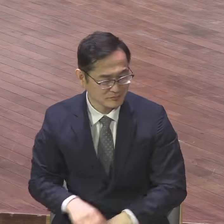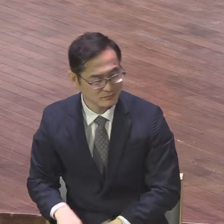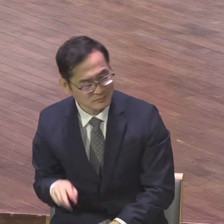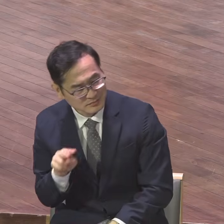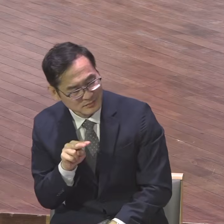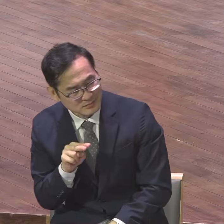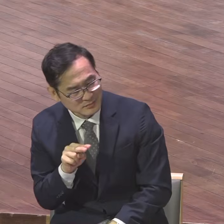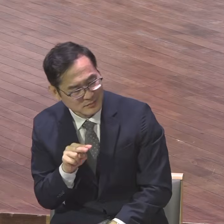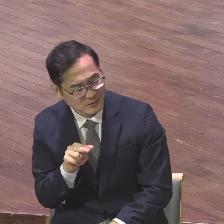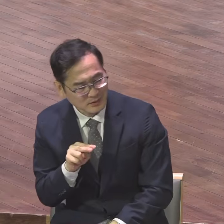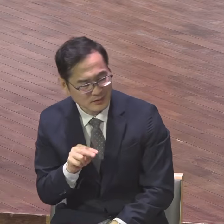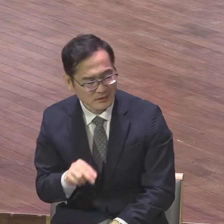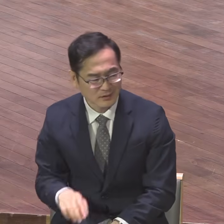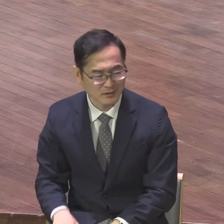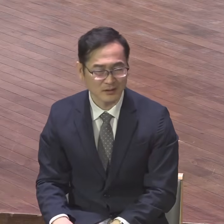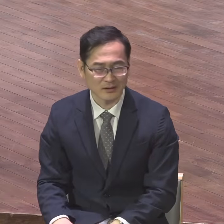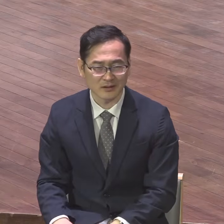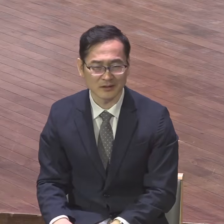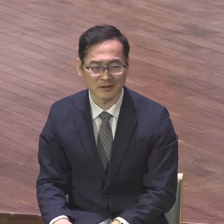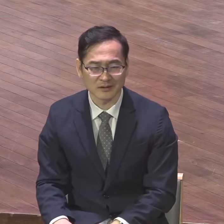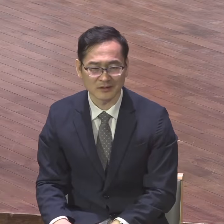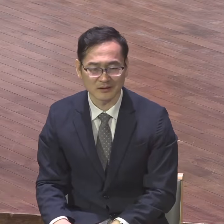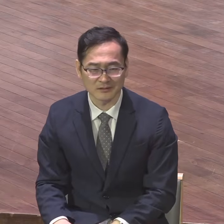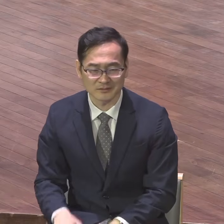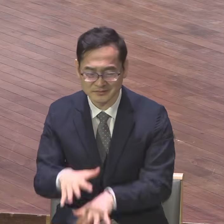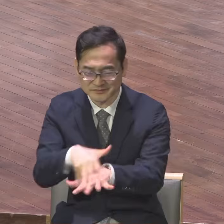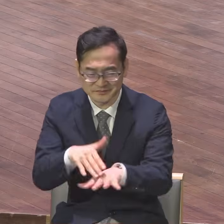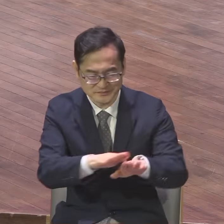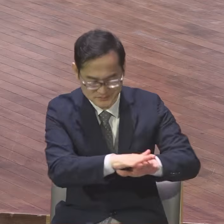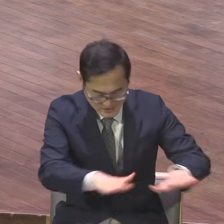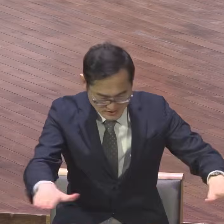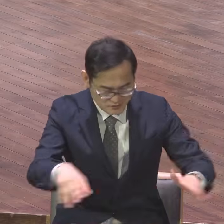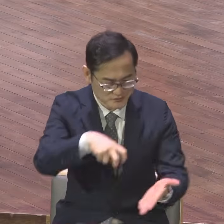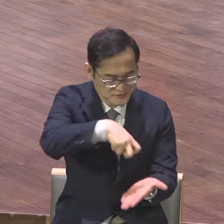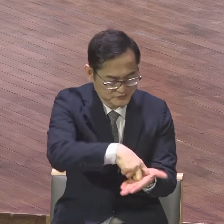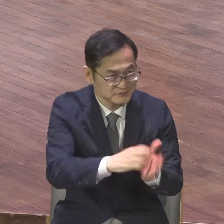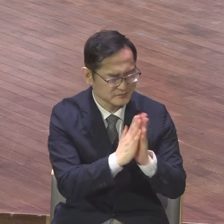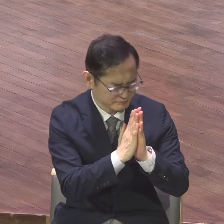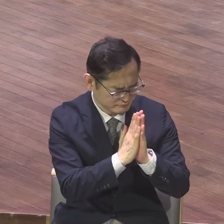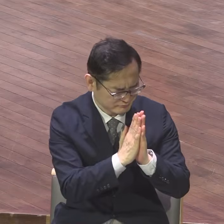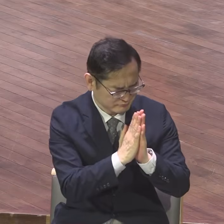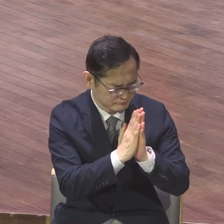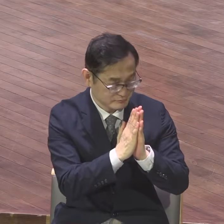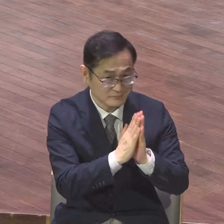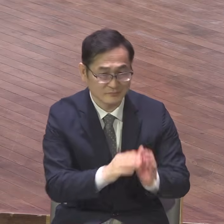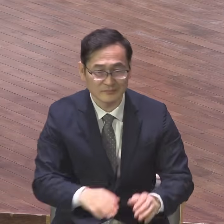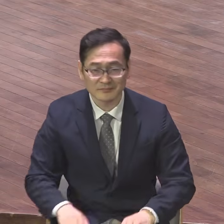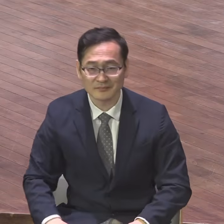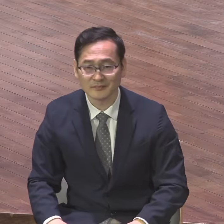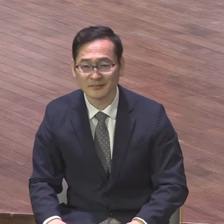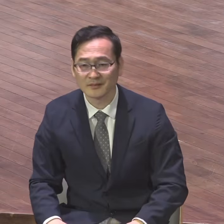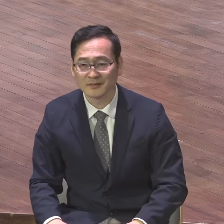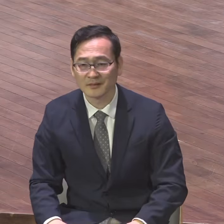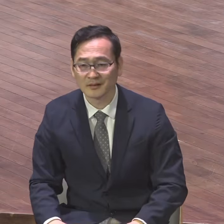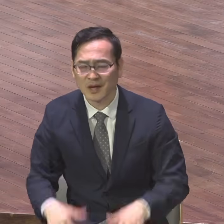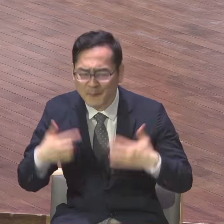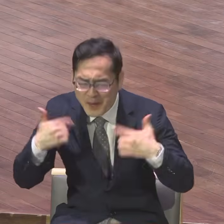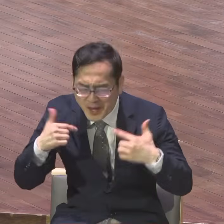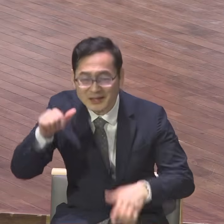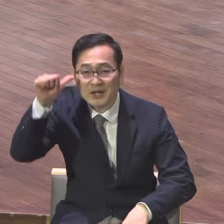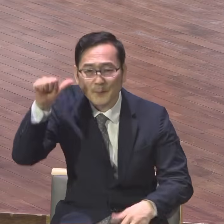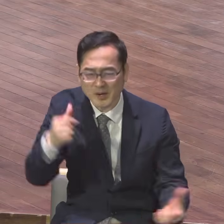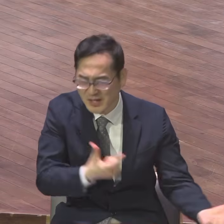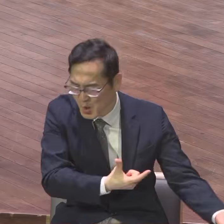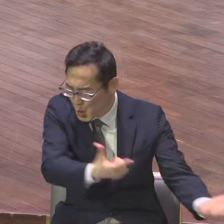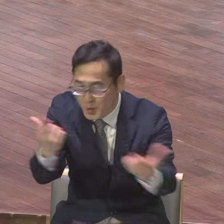딱 아예 펴놓고 이야 이거 무섭습니다. 전 세계를 다 장악하고 있어요.